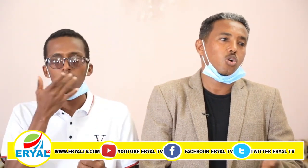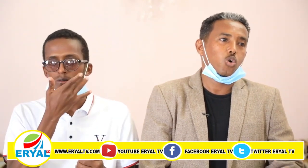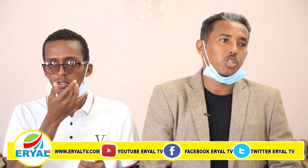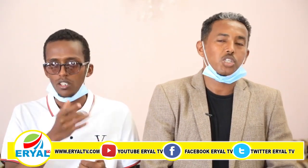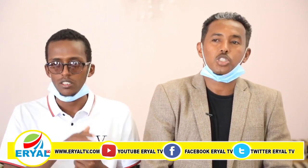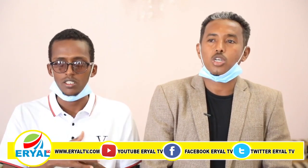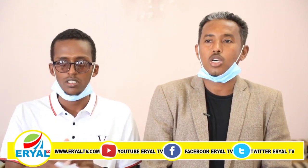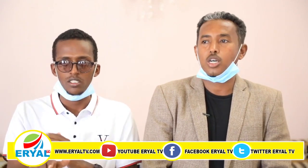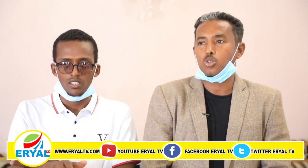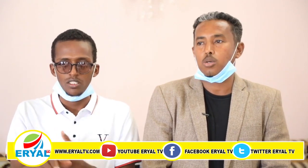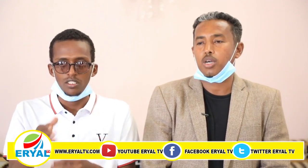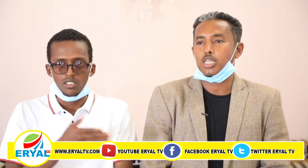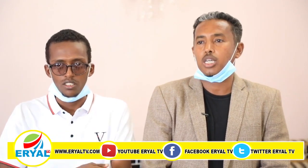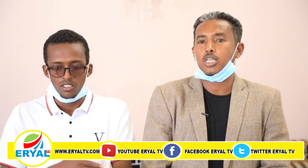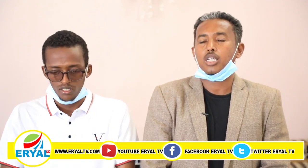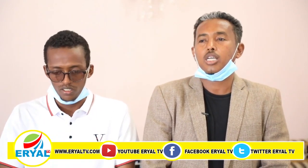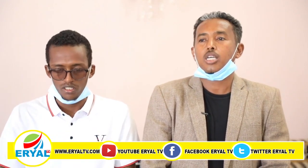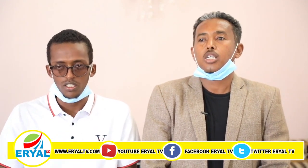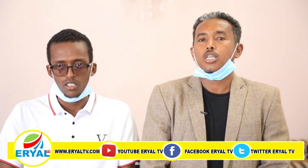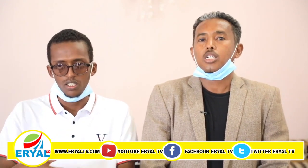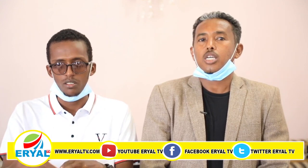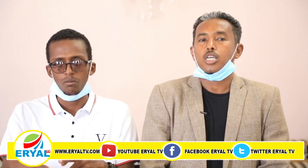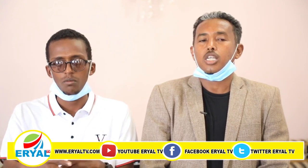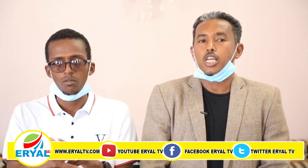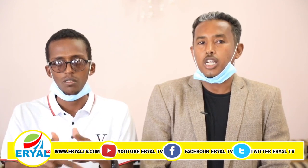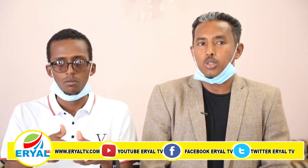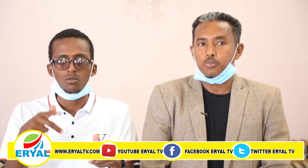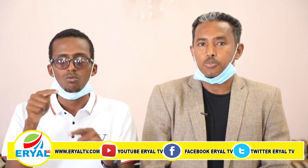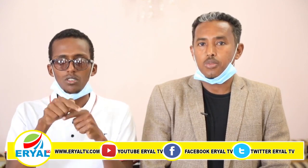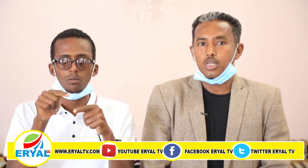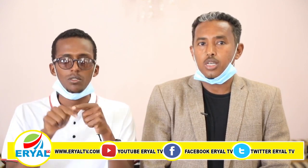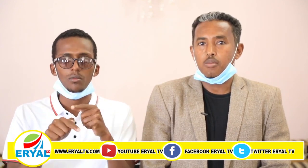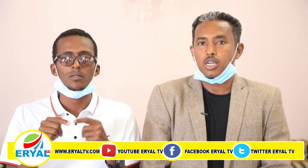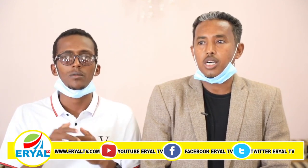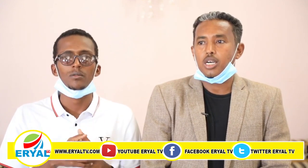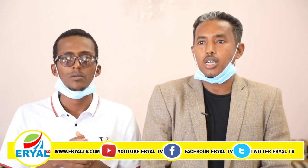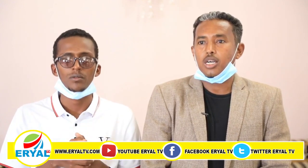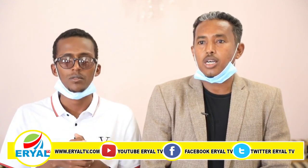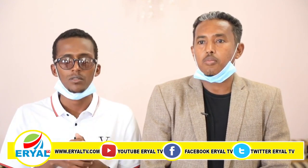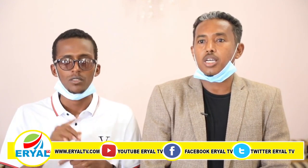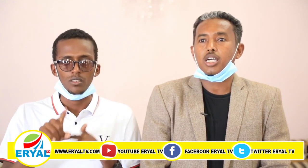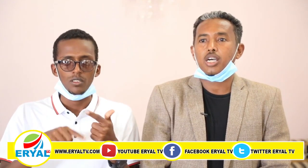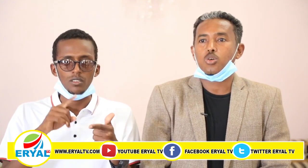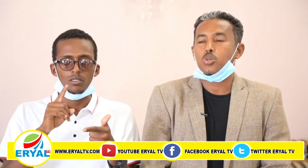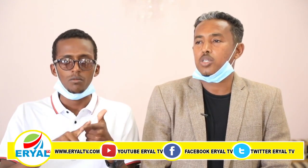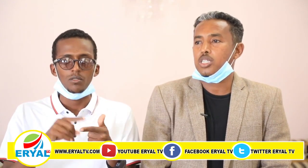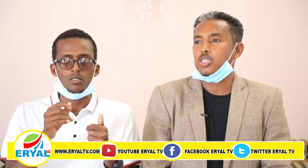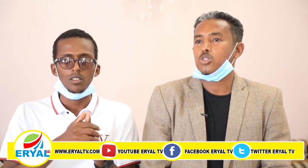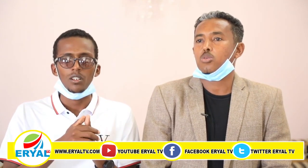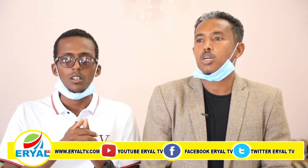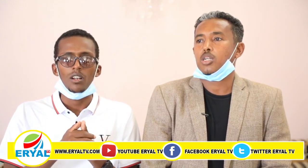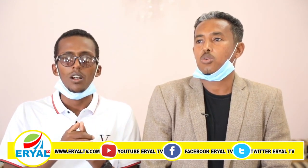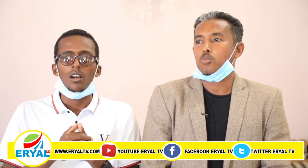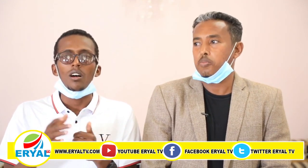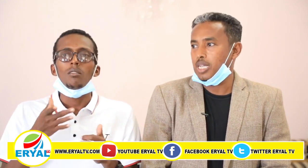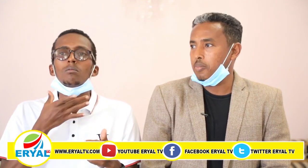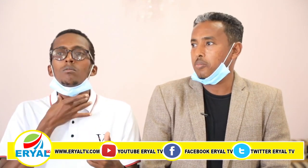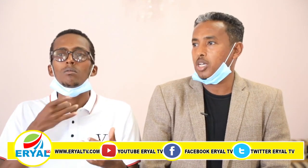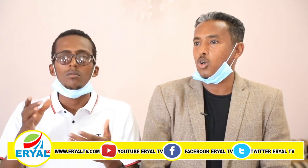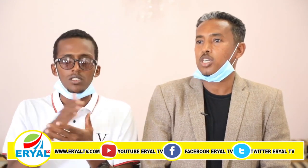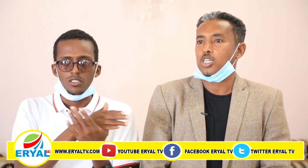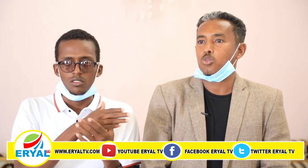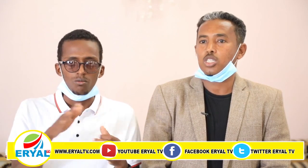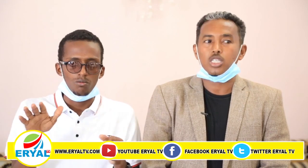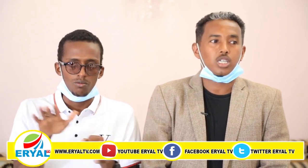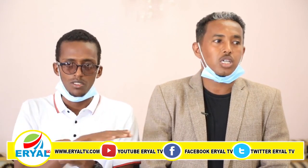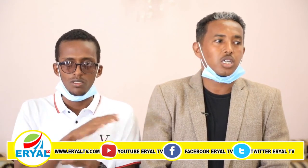iyo xubnihii jirka qaarkood ka maqan yahay in la yiraahdo. Marka baahiyaha gaarku way badan yihiin Soomaaliland, meelo badan